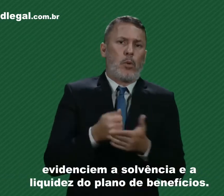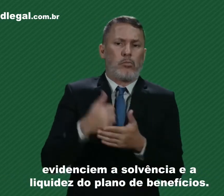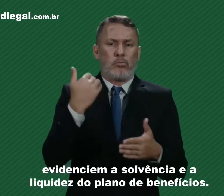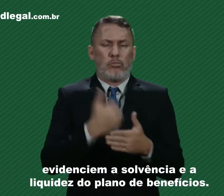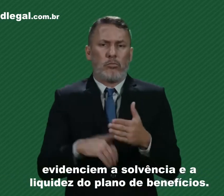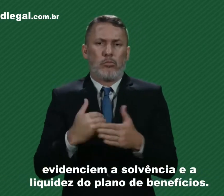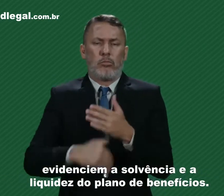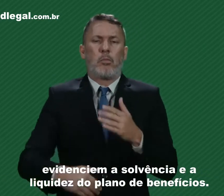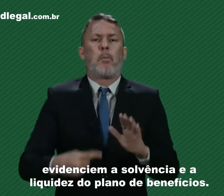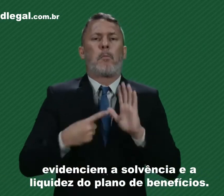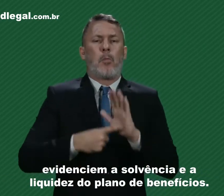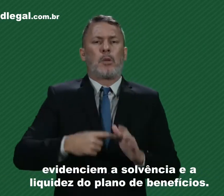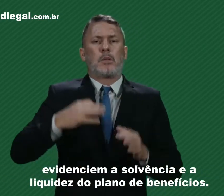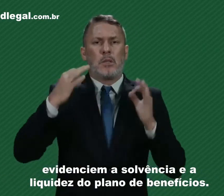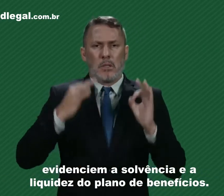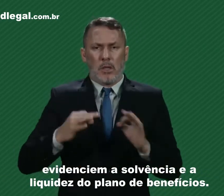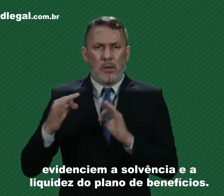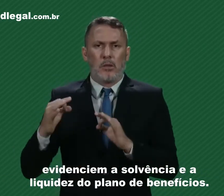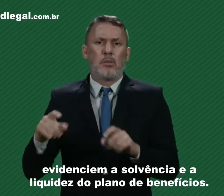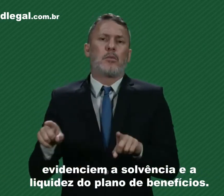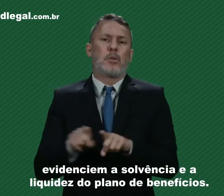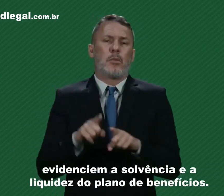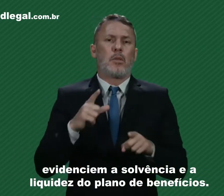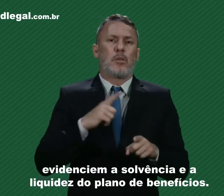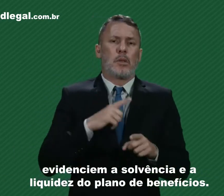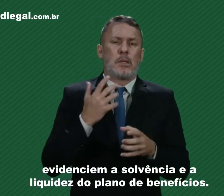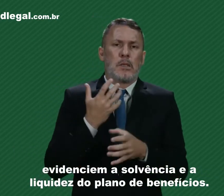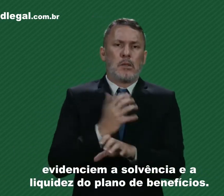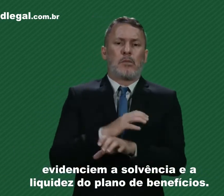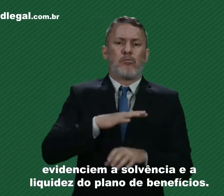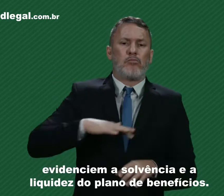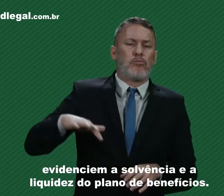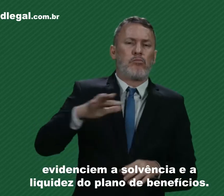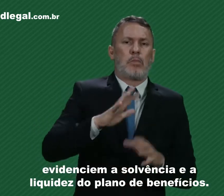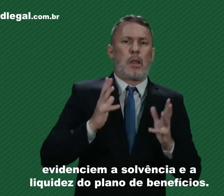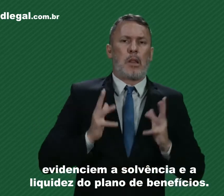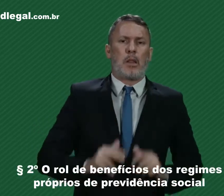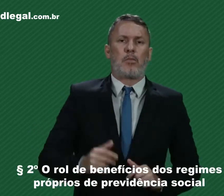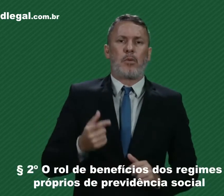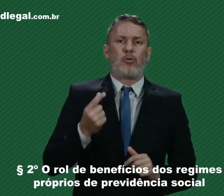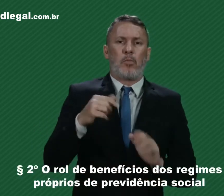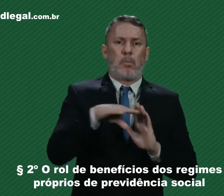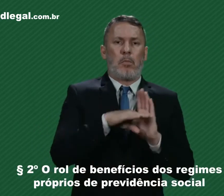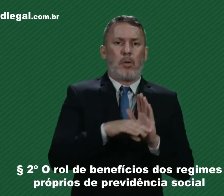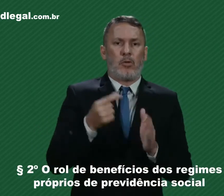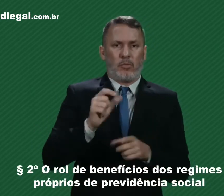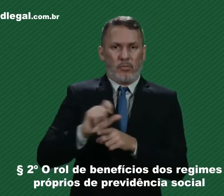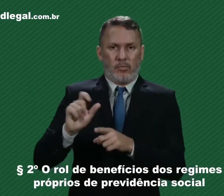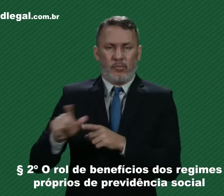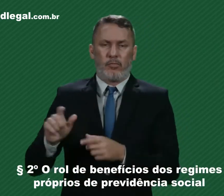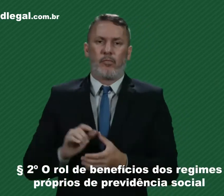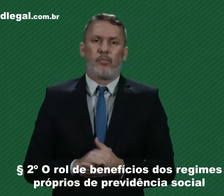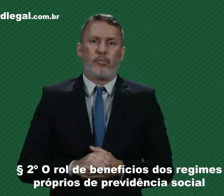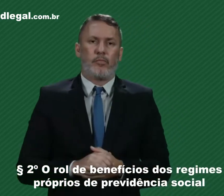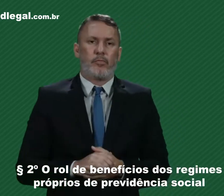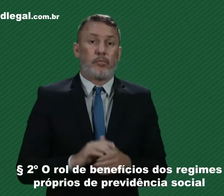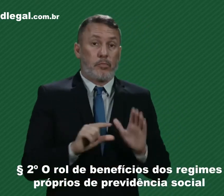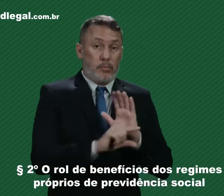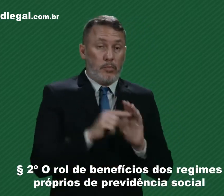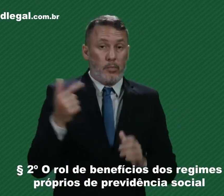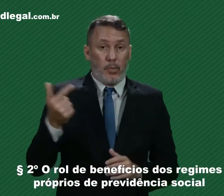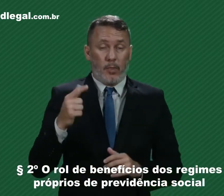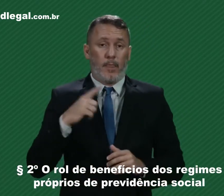assumidas, evidenciem a solvência e a liquidez do plano de benefícios. Parágrafo 2º. O rol